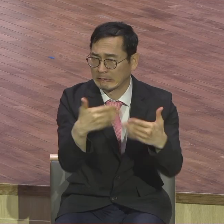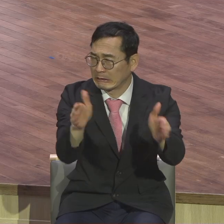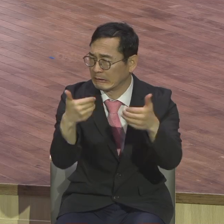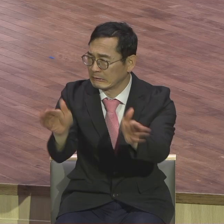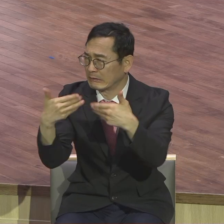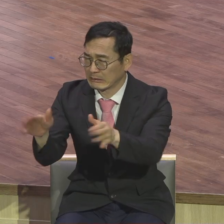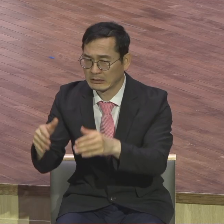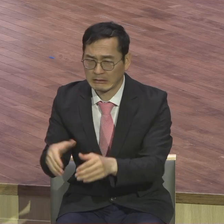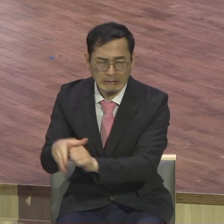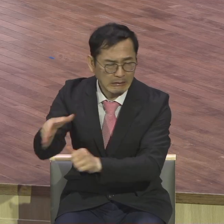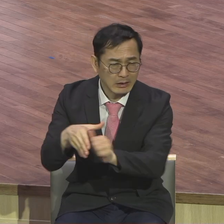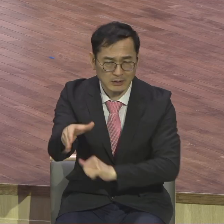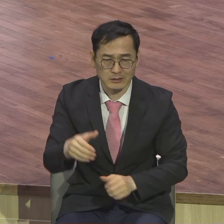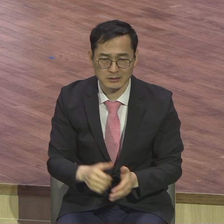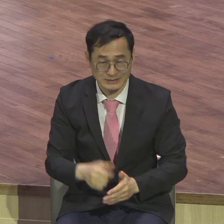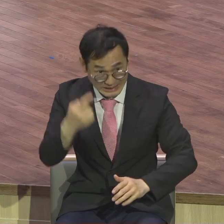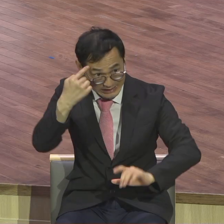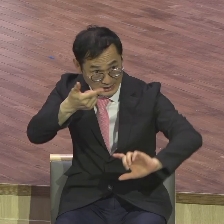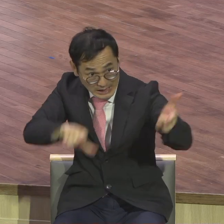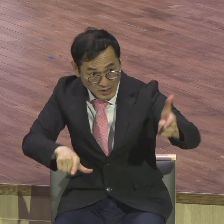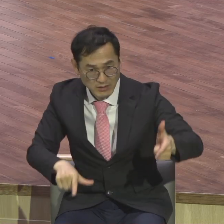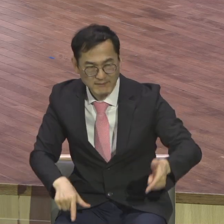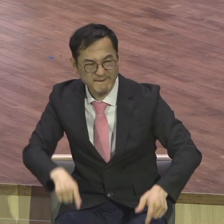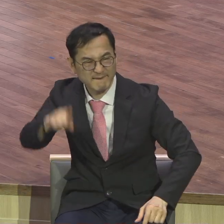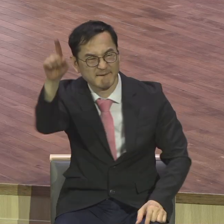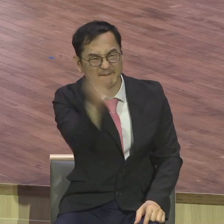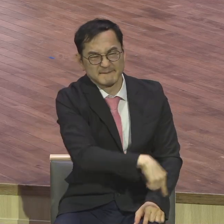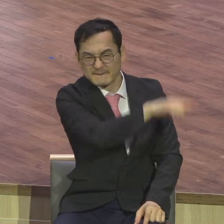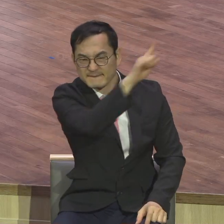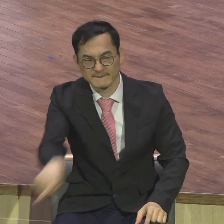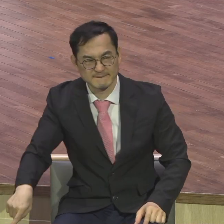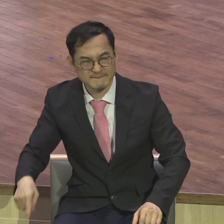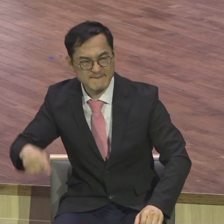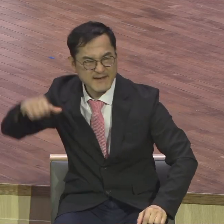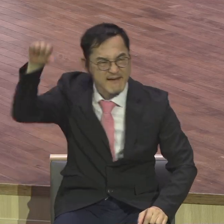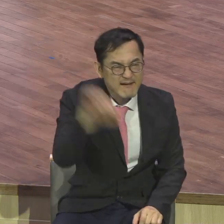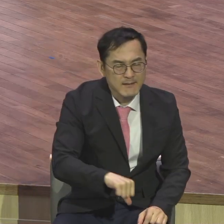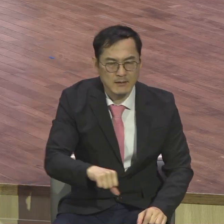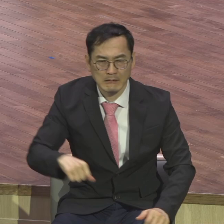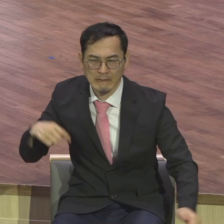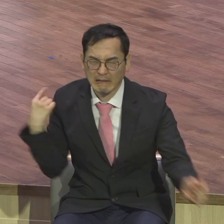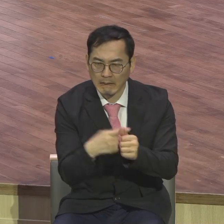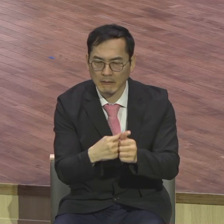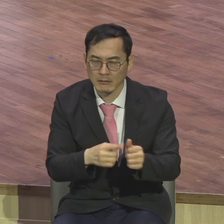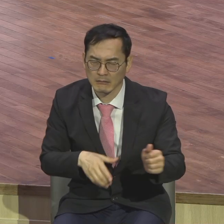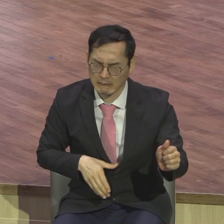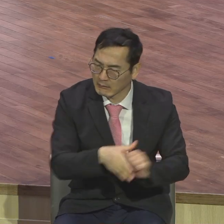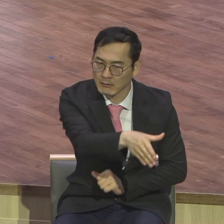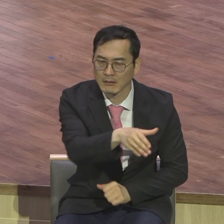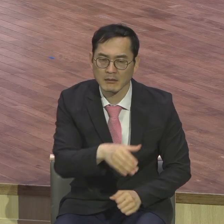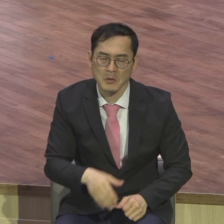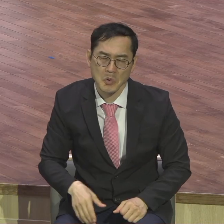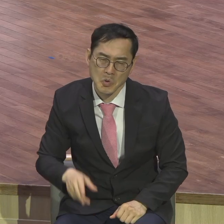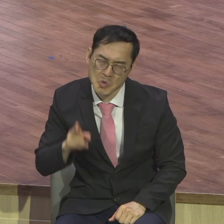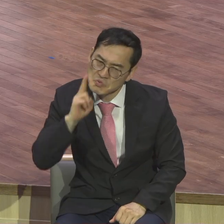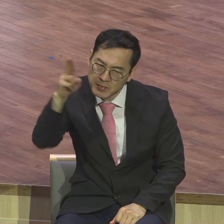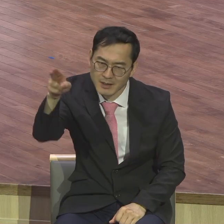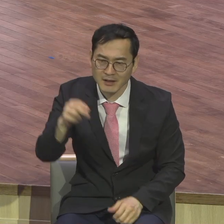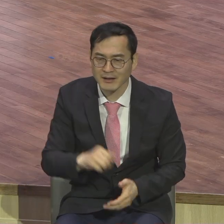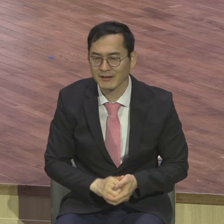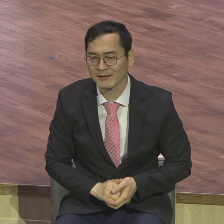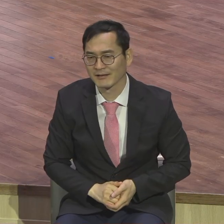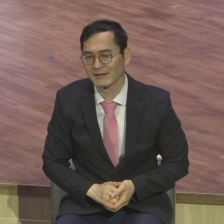많이 보이잖아요. 자기 인형과 다르면 의견이 다르면 모두까기입니다. 내용